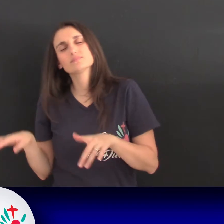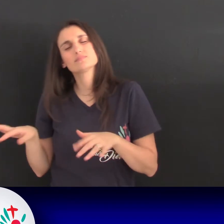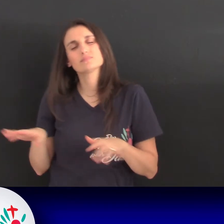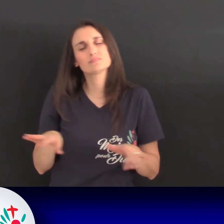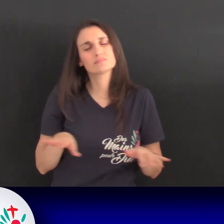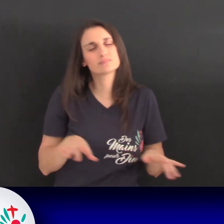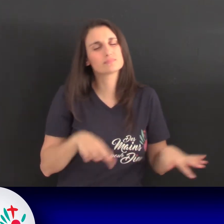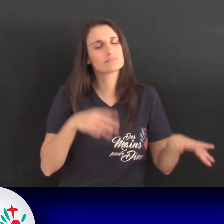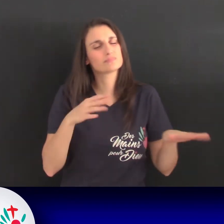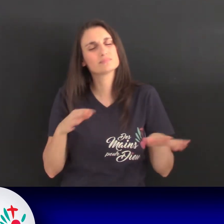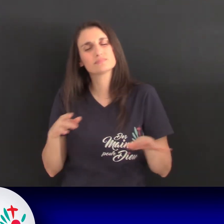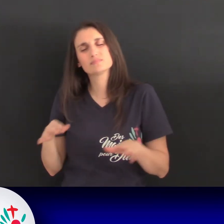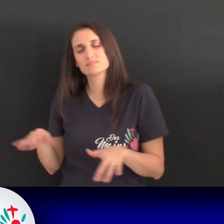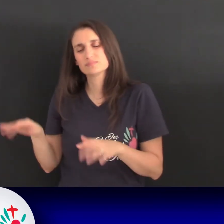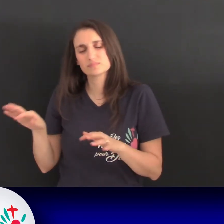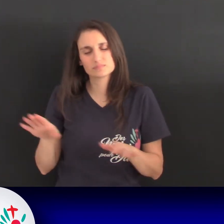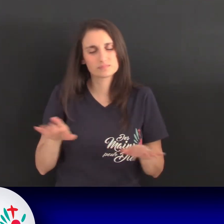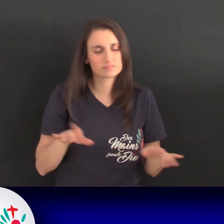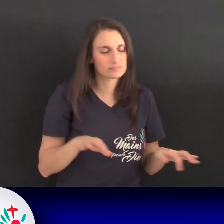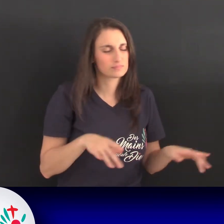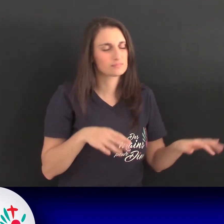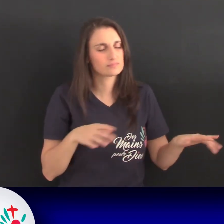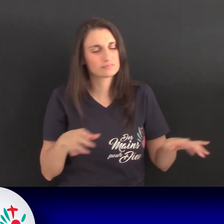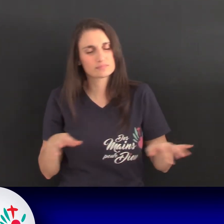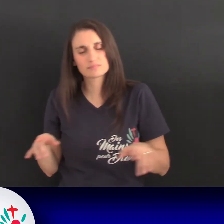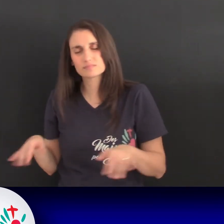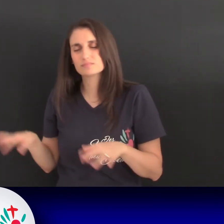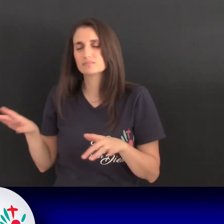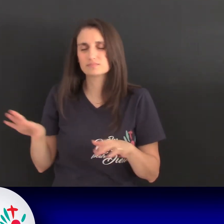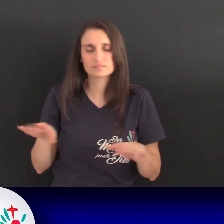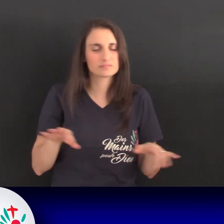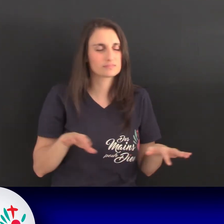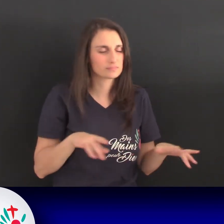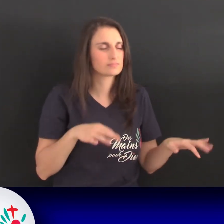Te louons. Alléluia.